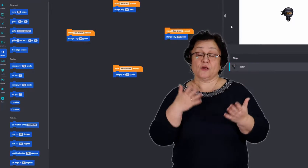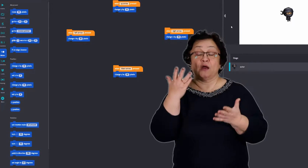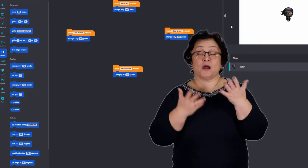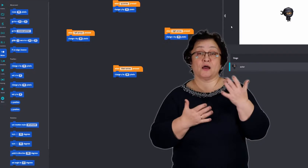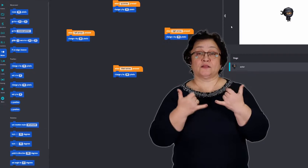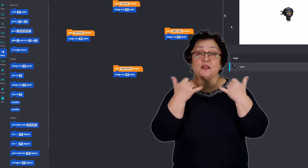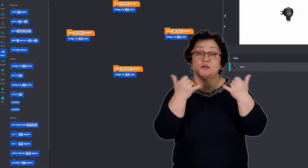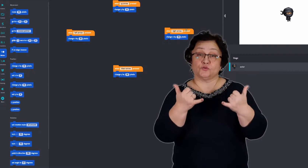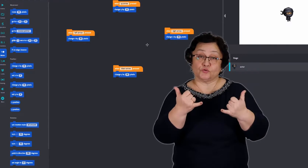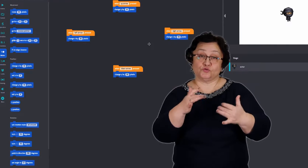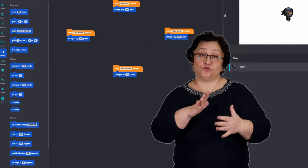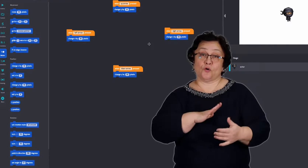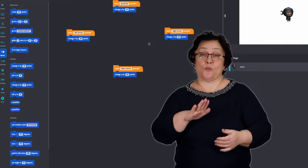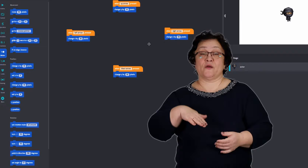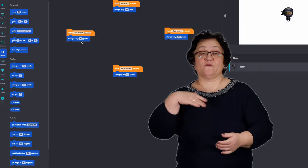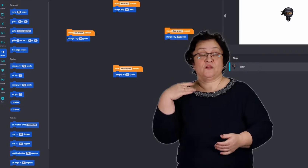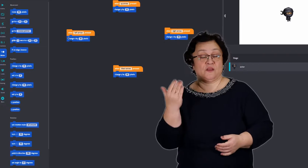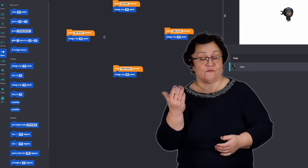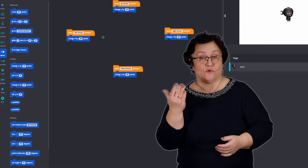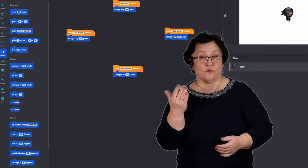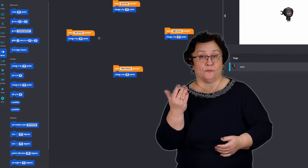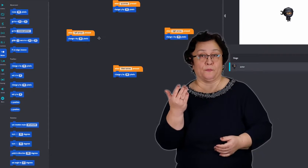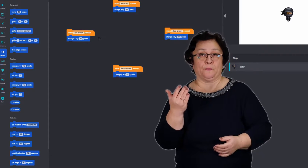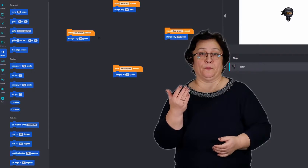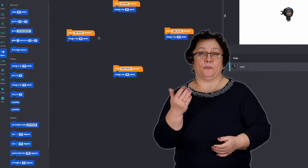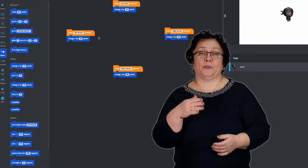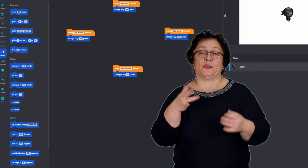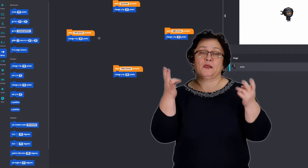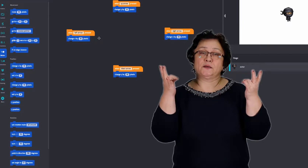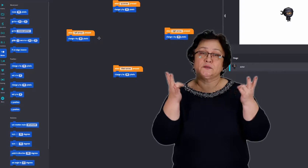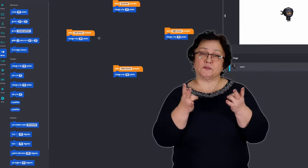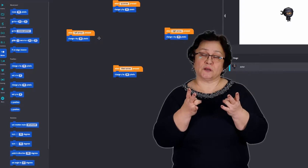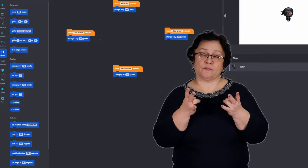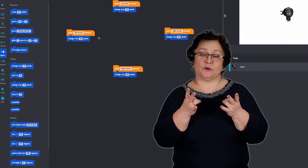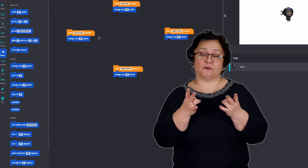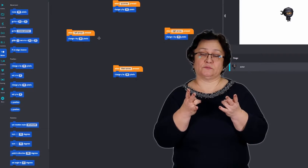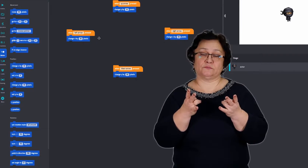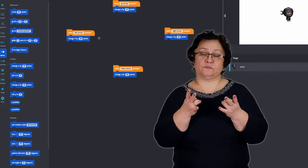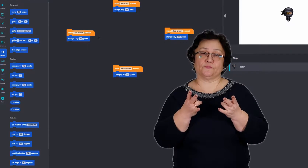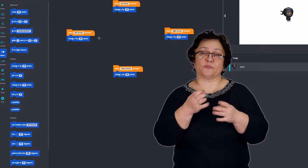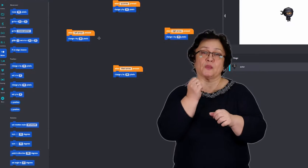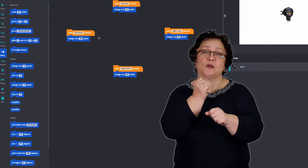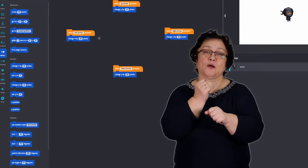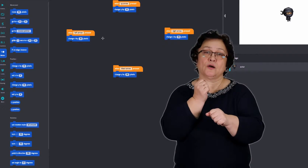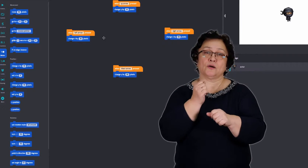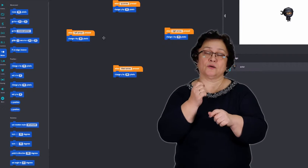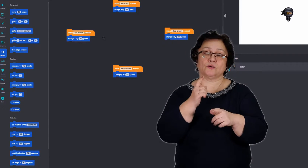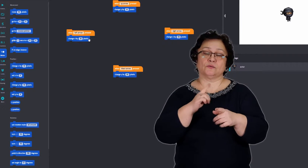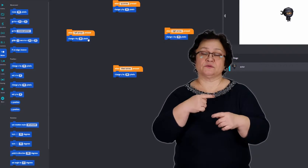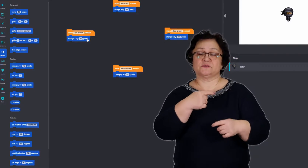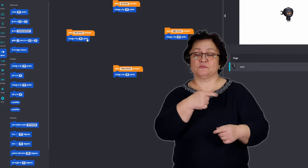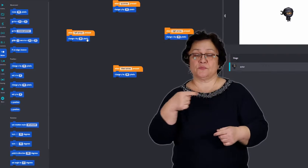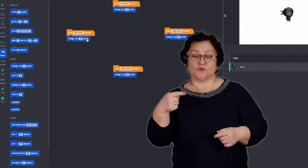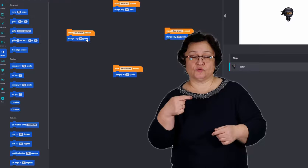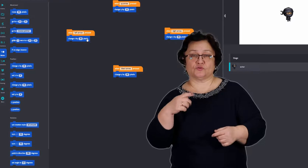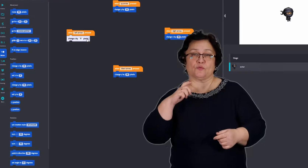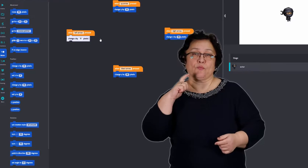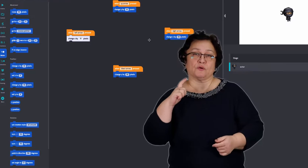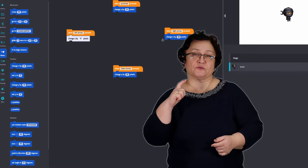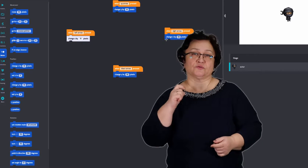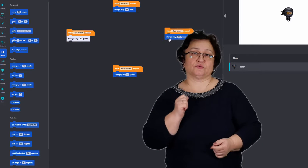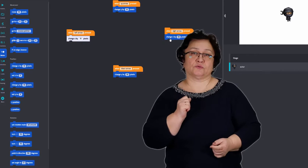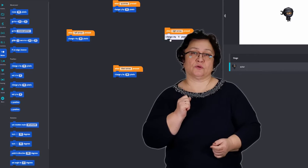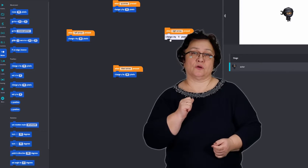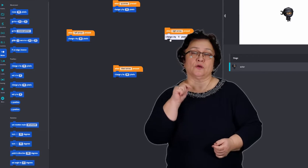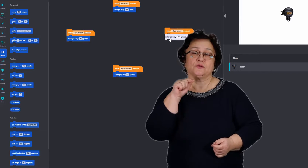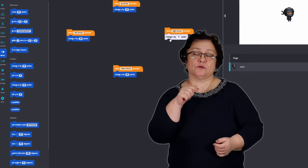ми рухалися вліво, треба рухатися з мінусом по x. Тут у